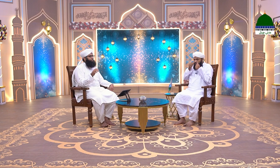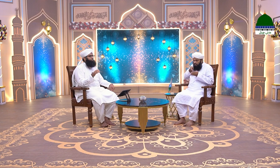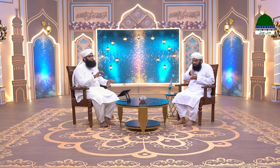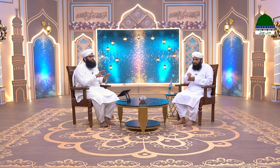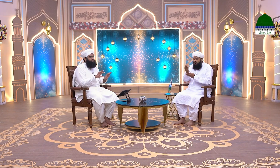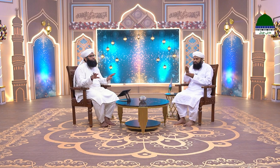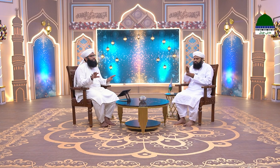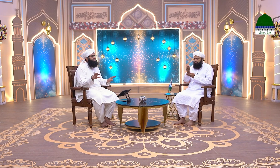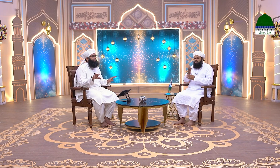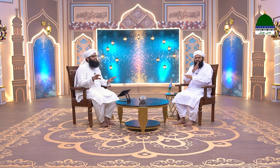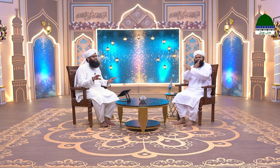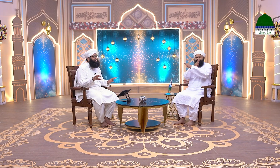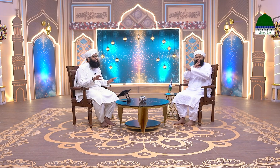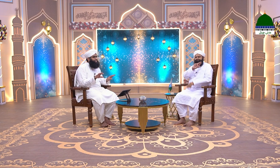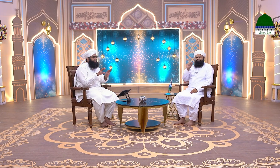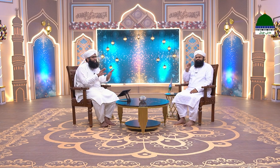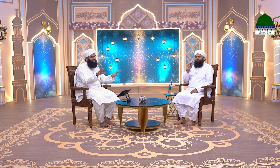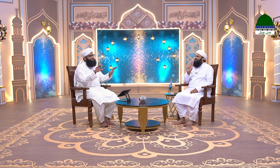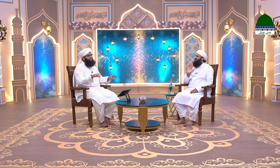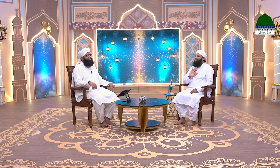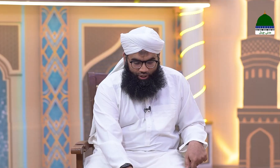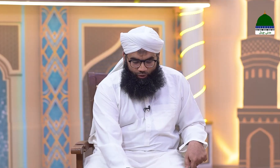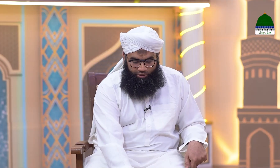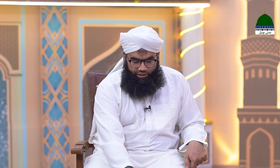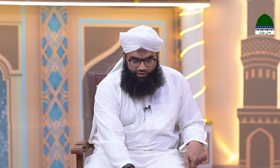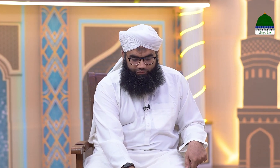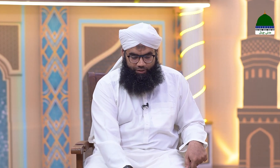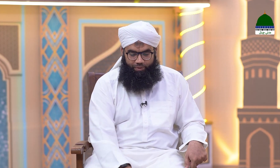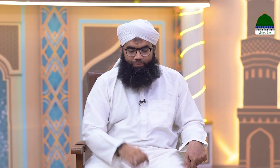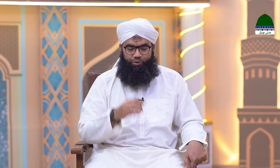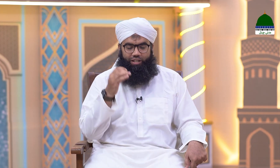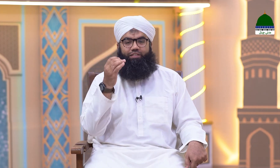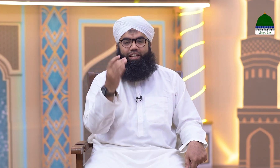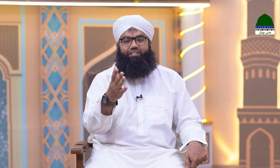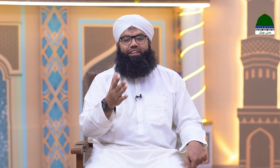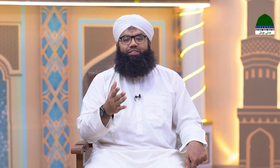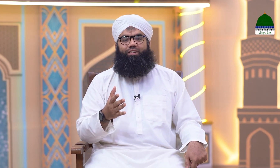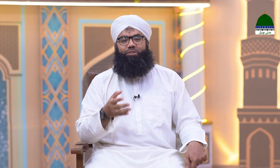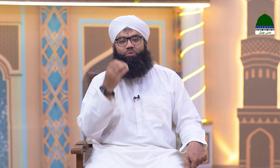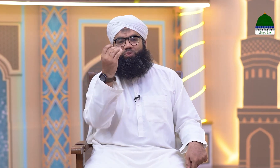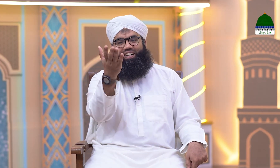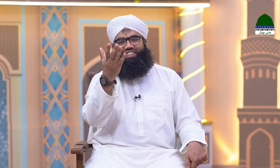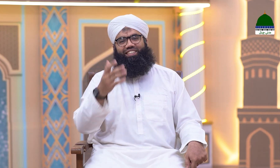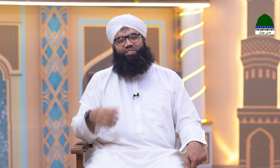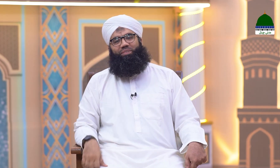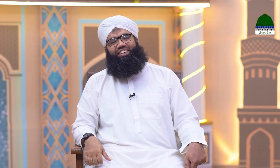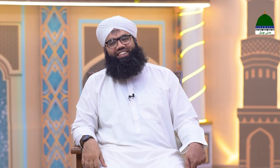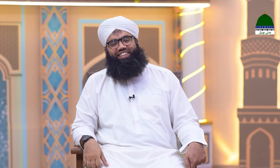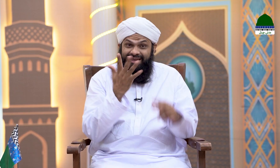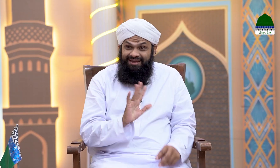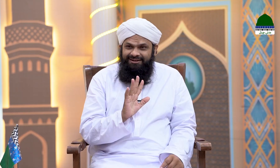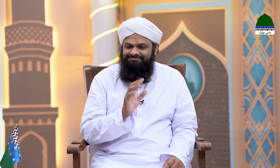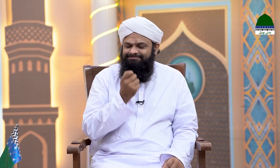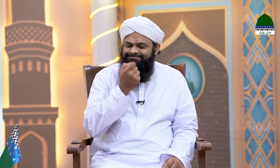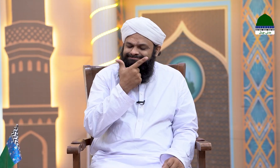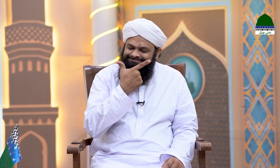وسلم نے مجھے اپنے پاس آنے سے نہیں روکا، اور جس وقت بھی مجھے دیکھتے تو مسکرا دیتے تھے۔ سبحان اللہ۔